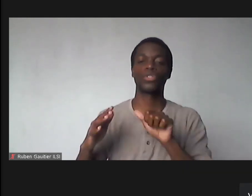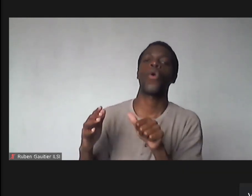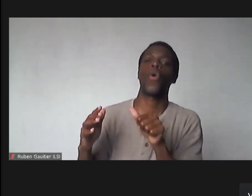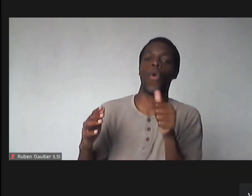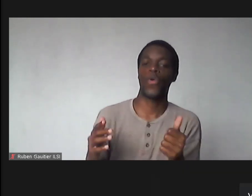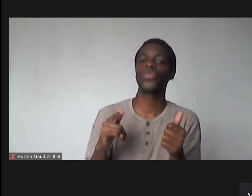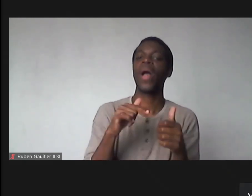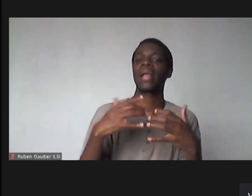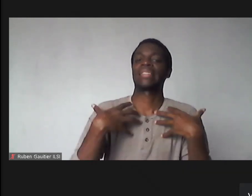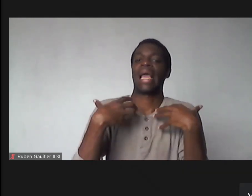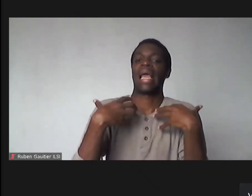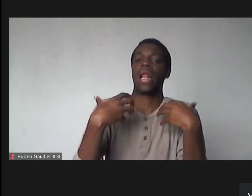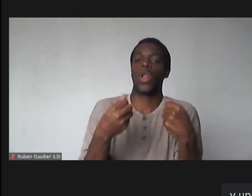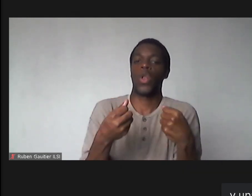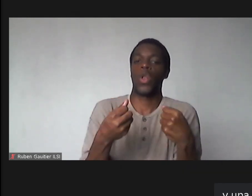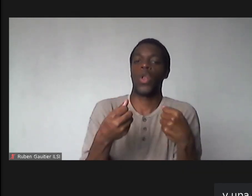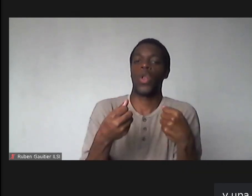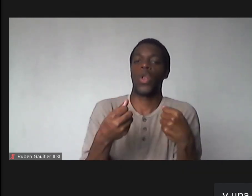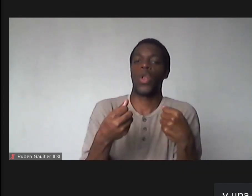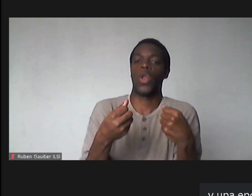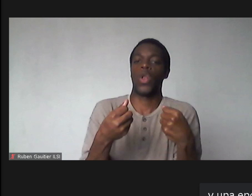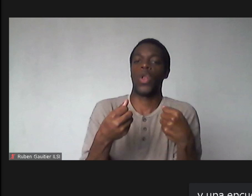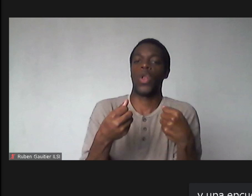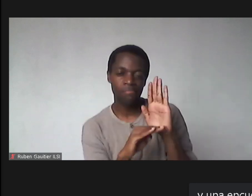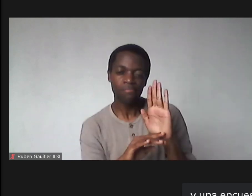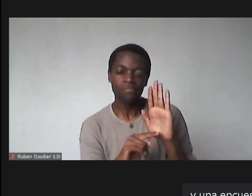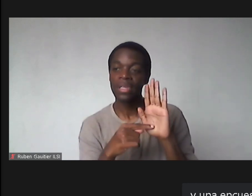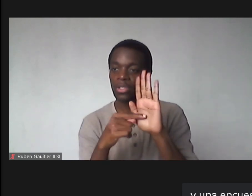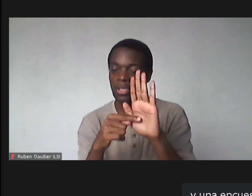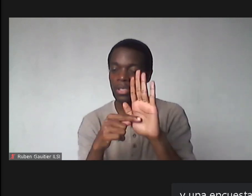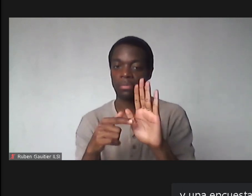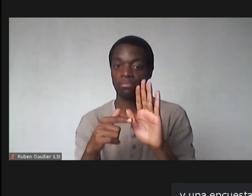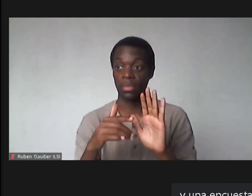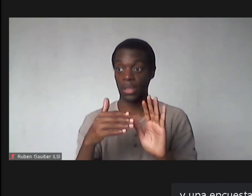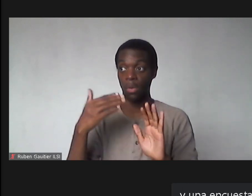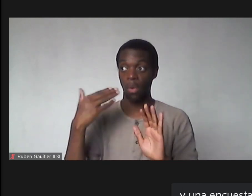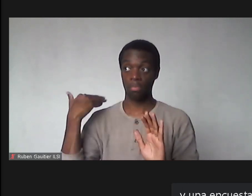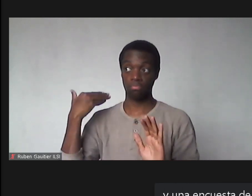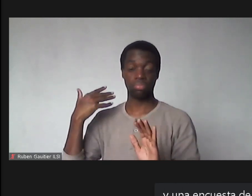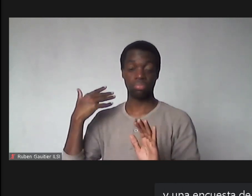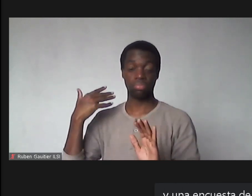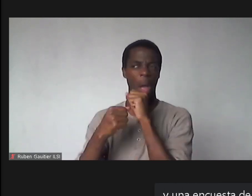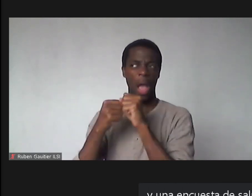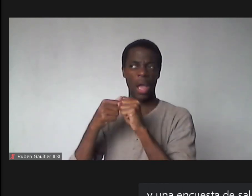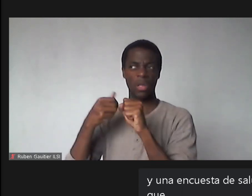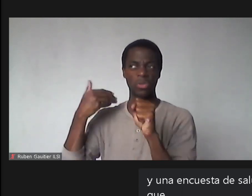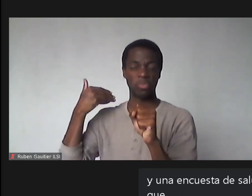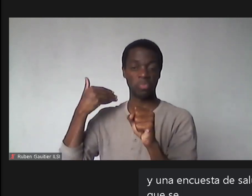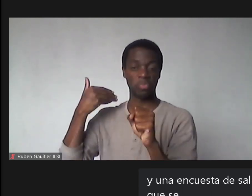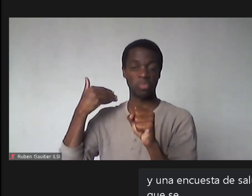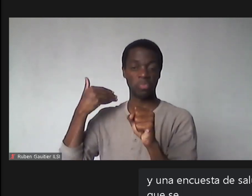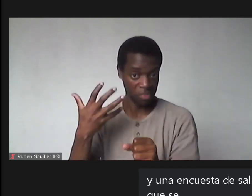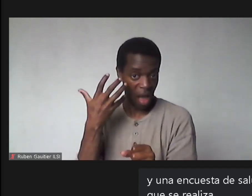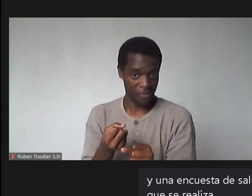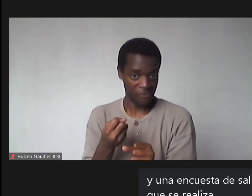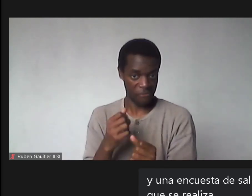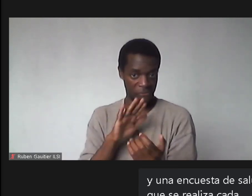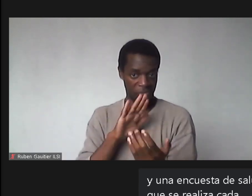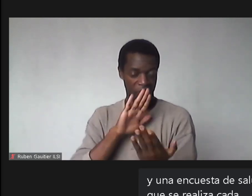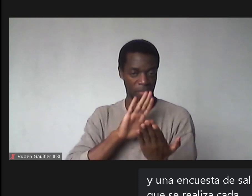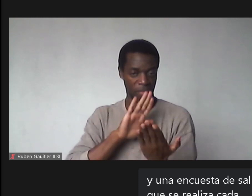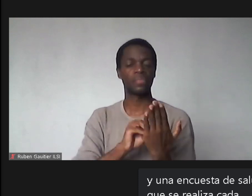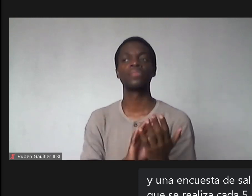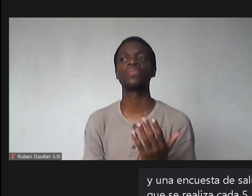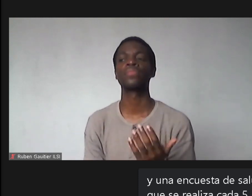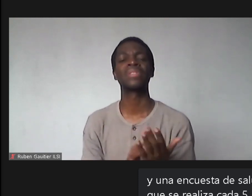que es una pesquisa que se lleva a cabo cada 5 años. Y en esa pesquisa sí tenemos una